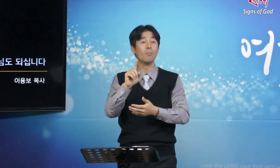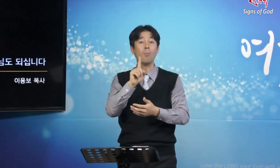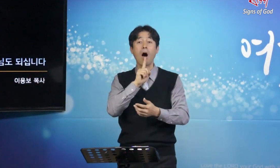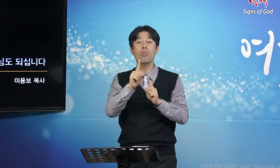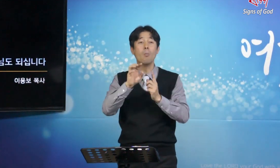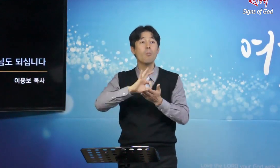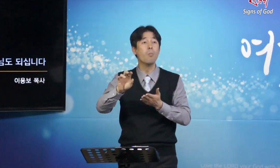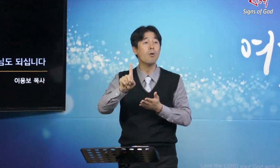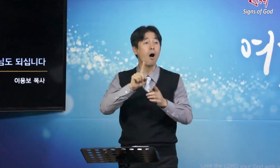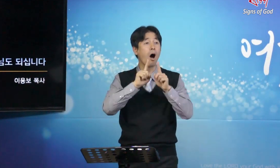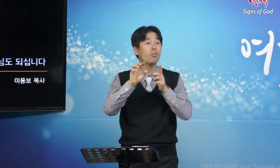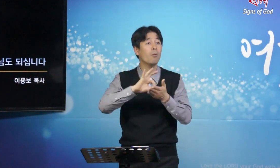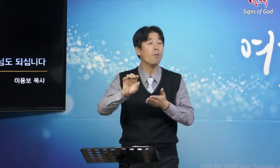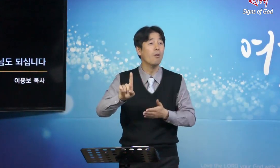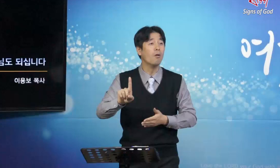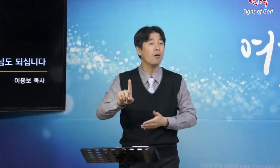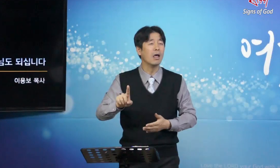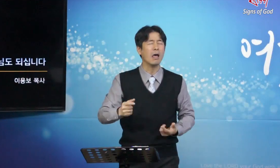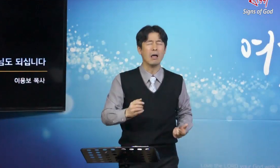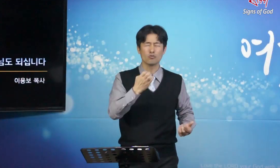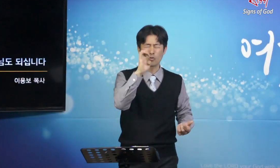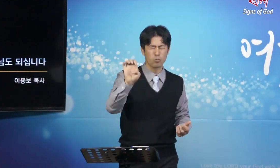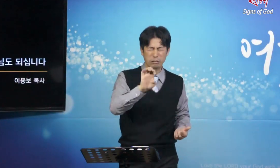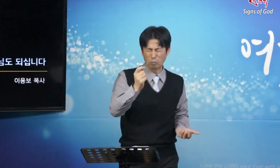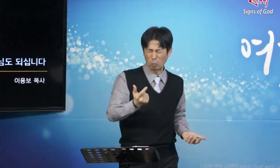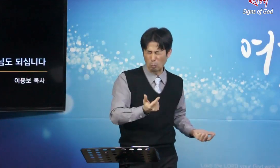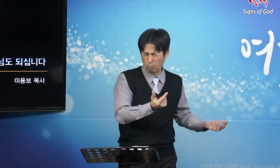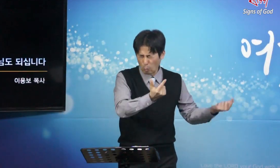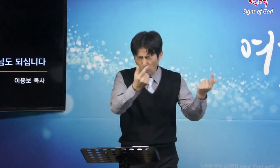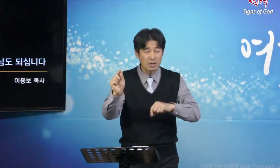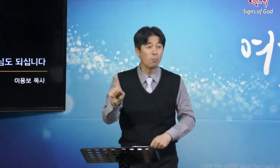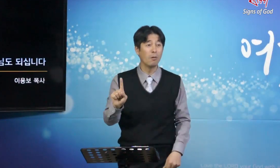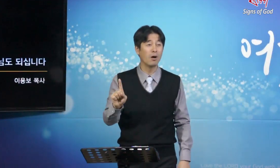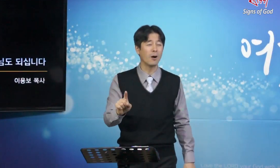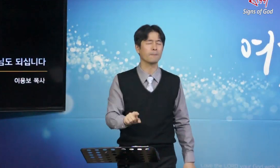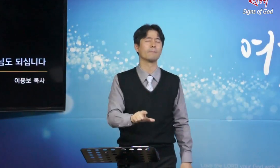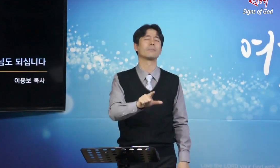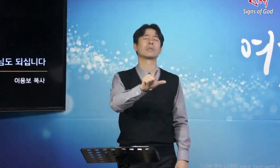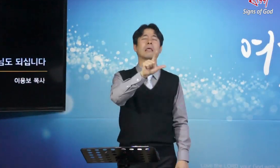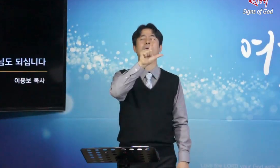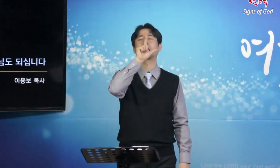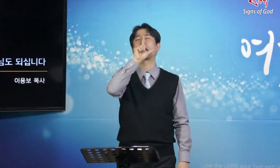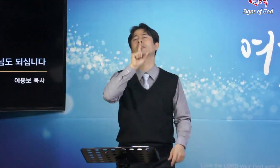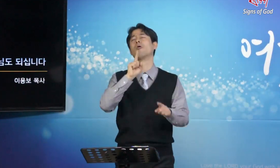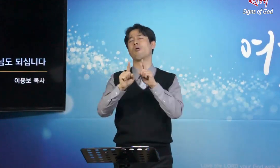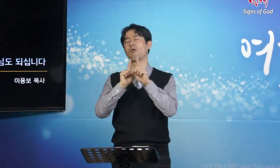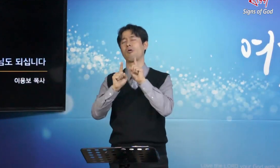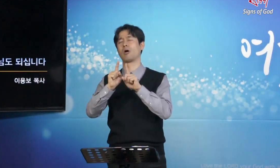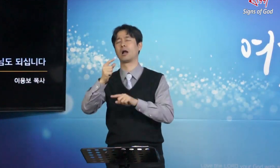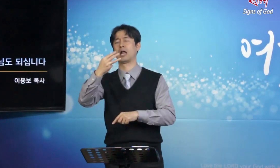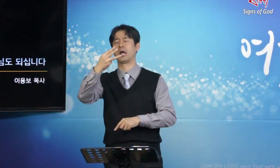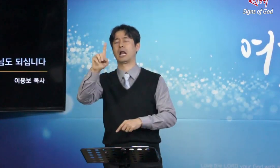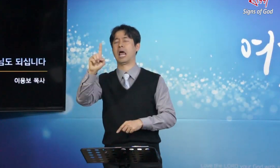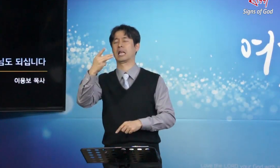때 그들이 사용하는 사제들의 언어는 그 유럽에서 모두 다 똑같이 라틴어를